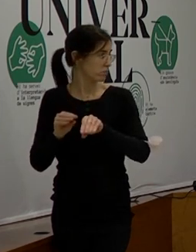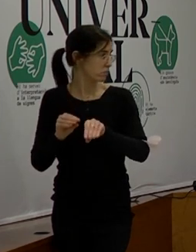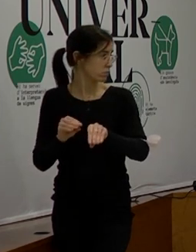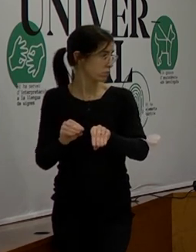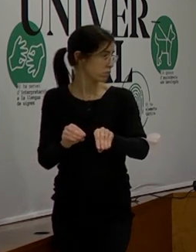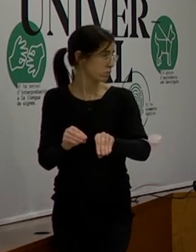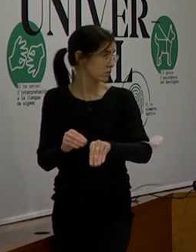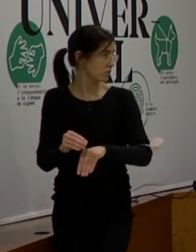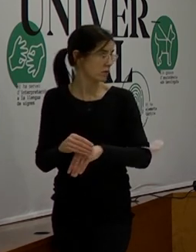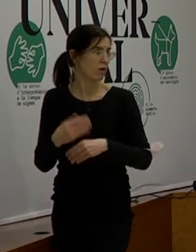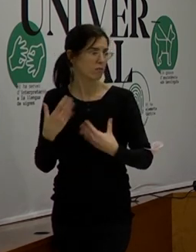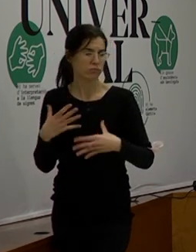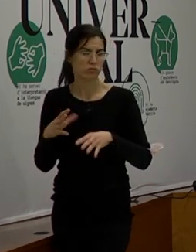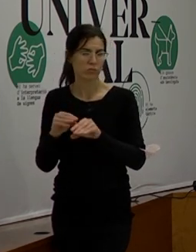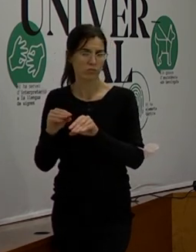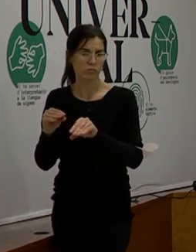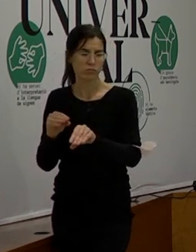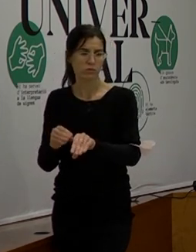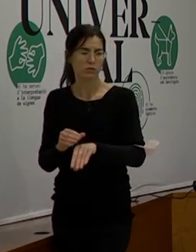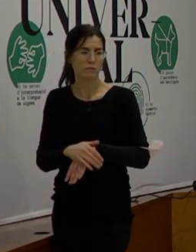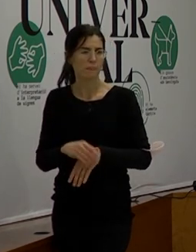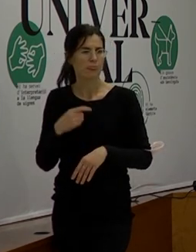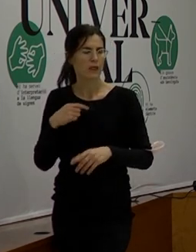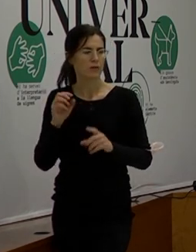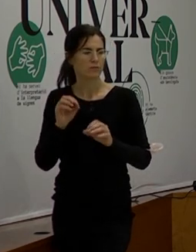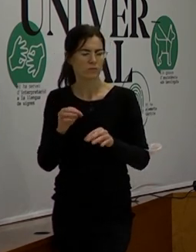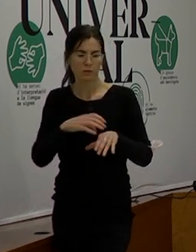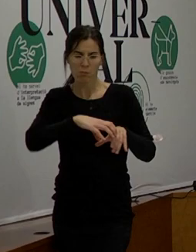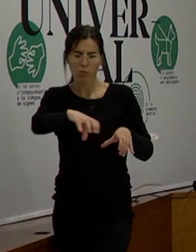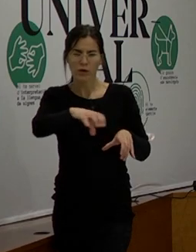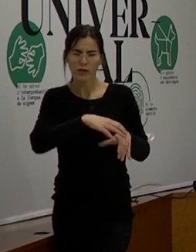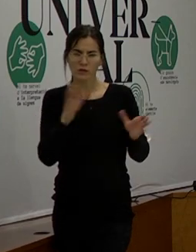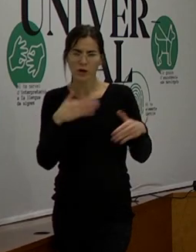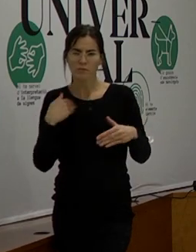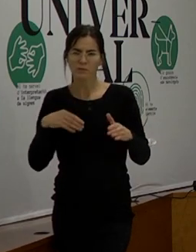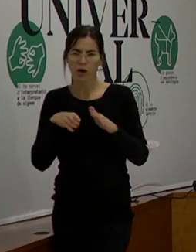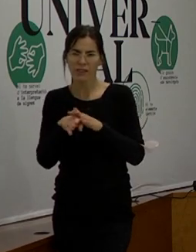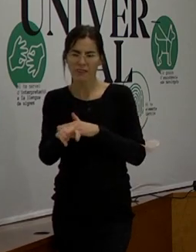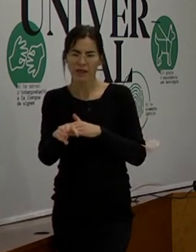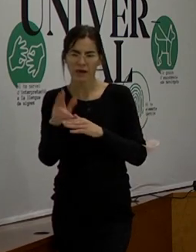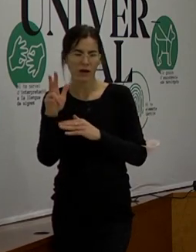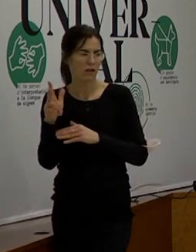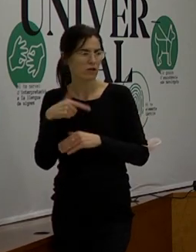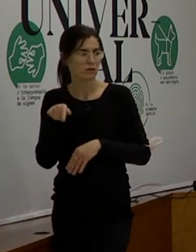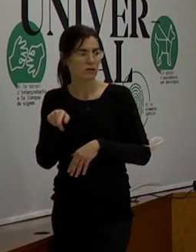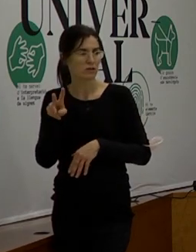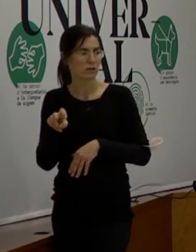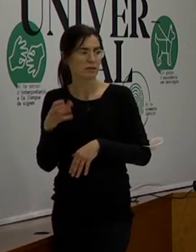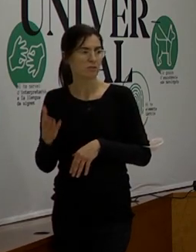la... Déu n'hi do, joder. Però, dic no que no havia voleres, o sigui, l'entrada a Cardedeu, això és